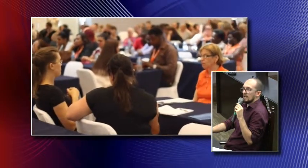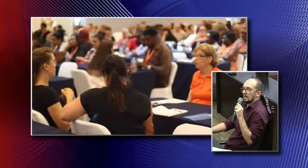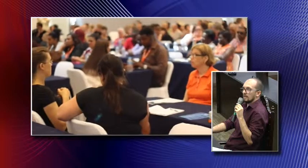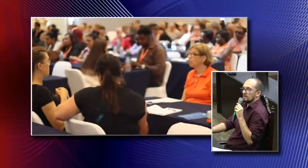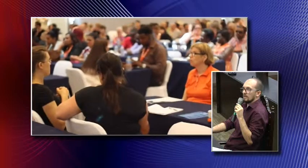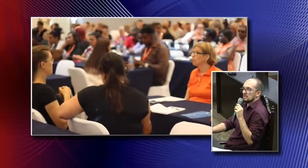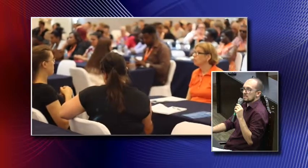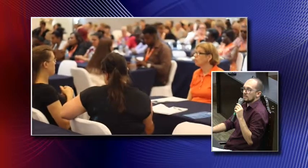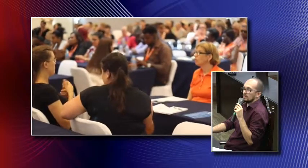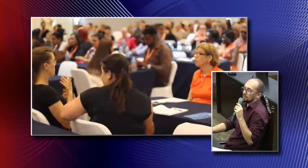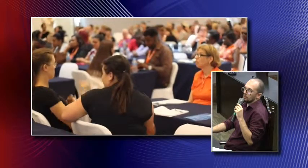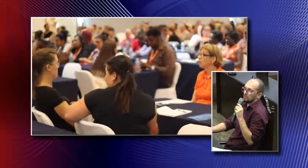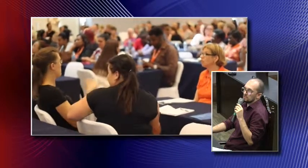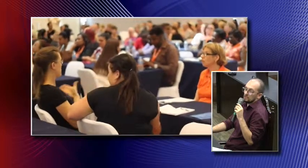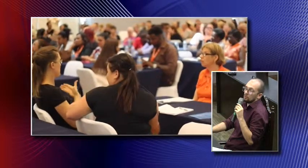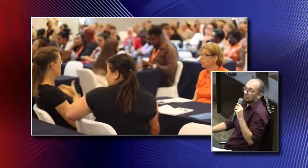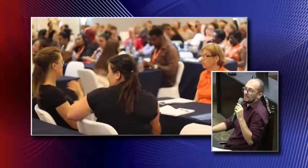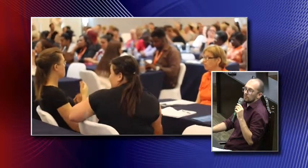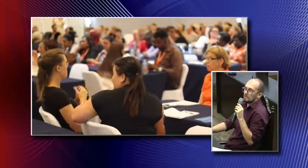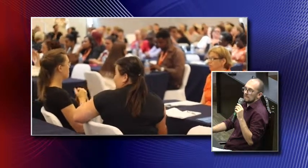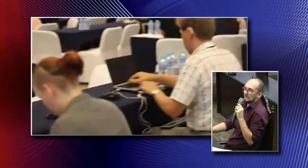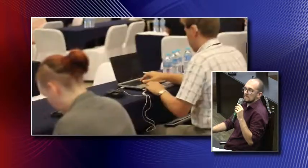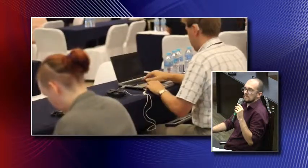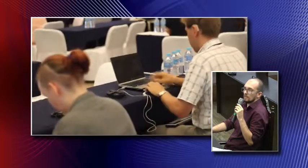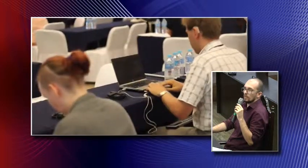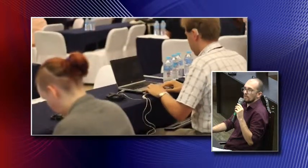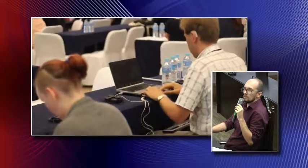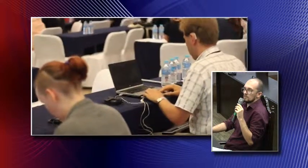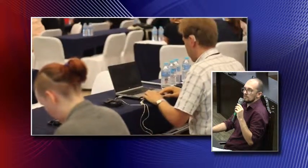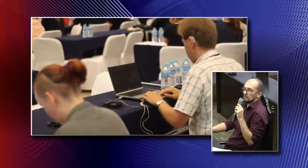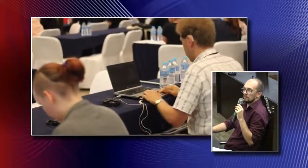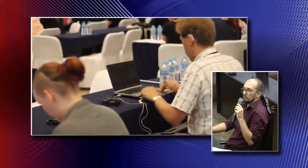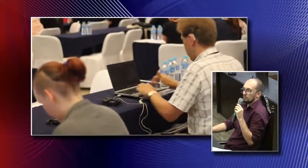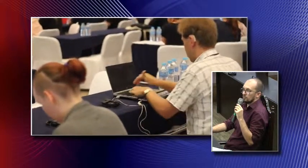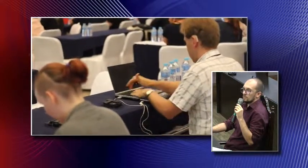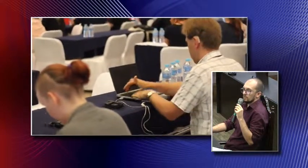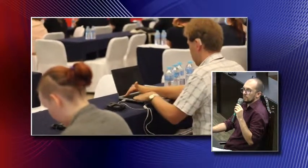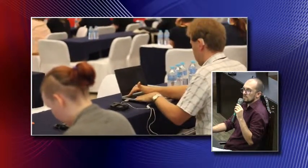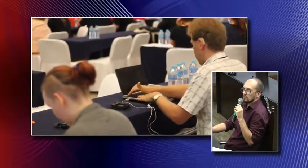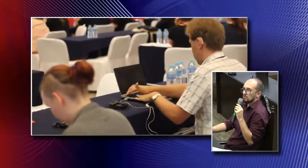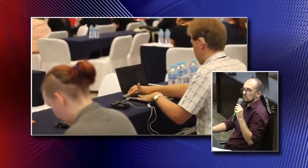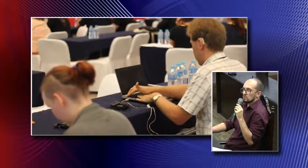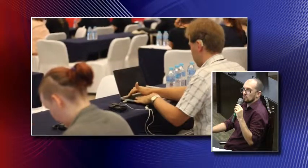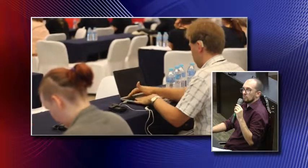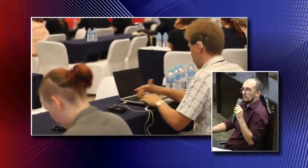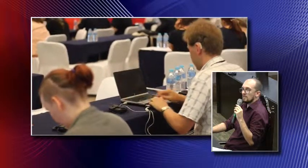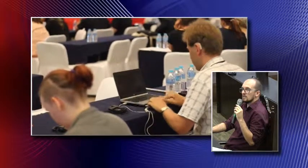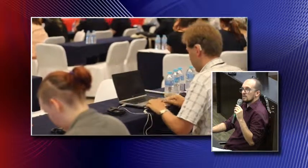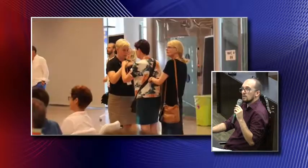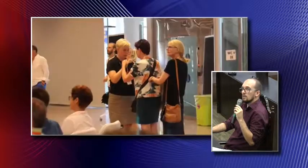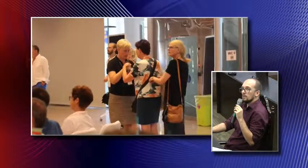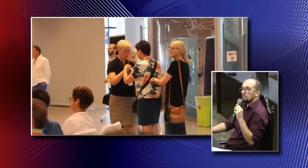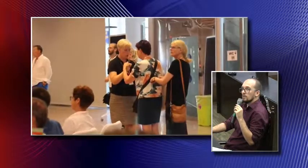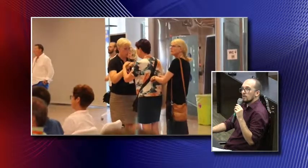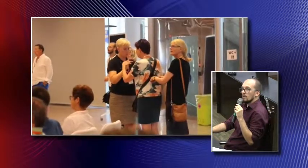Aqui a Libras em campo reduzido, ou uma língua de sinais, não é Libras, porque são pessoas de outro